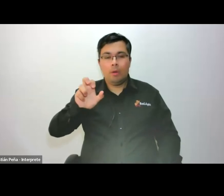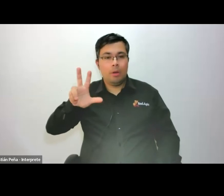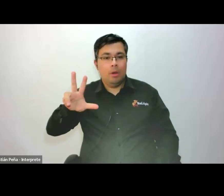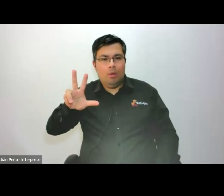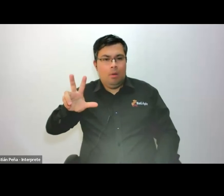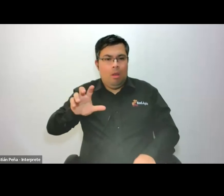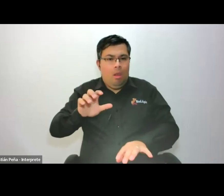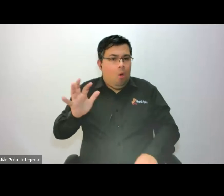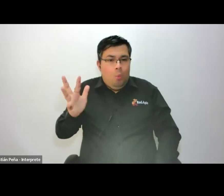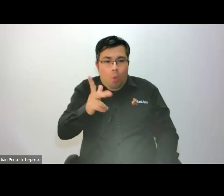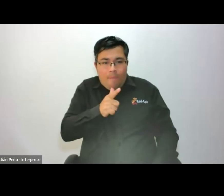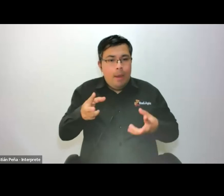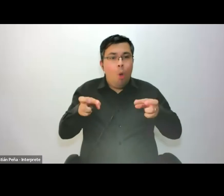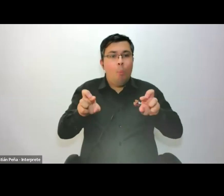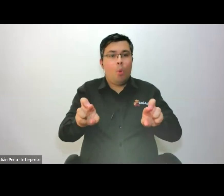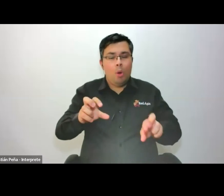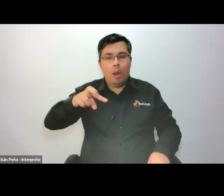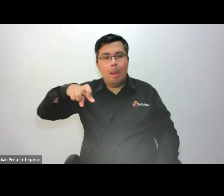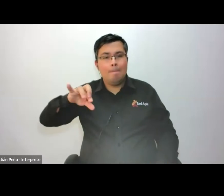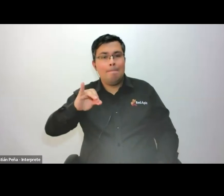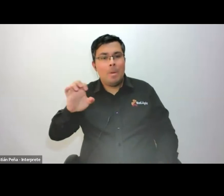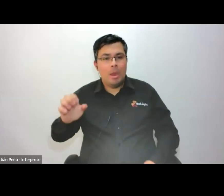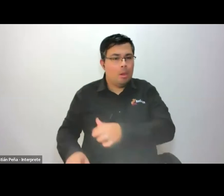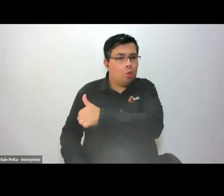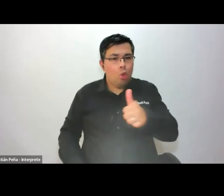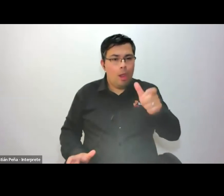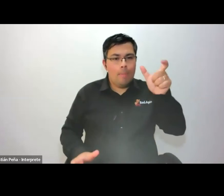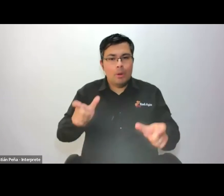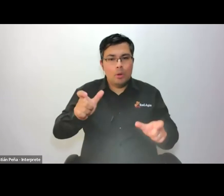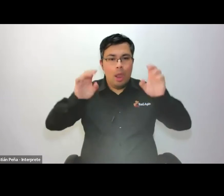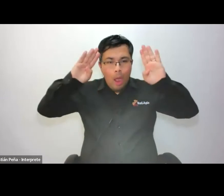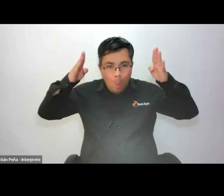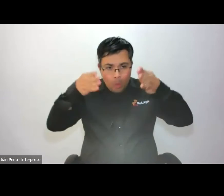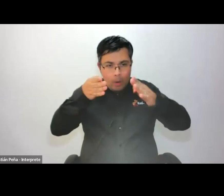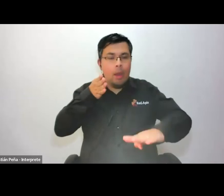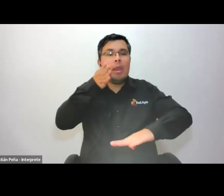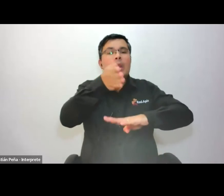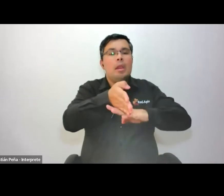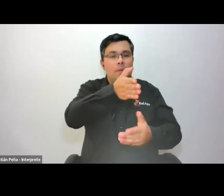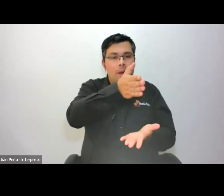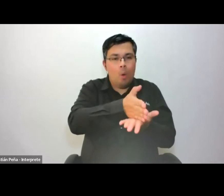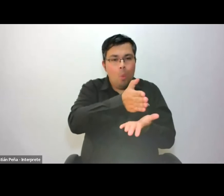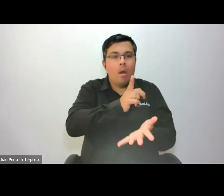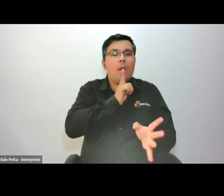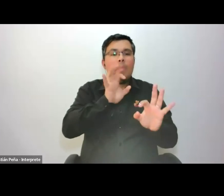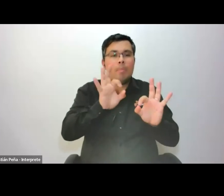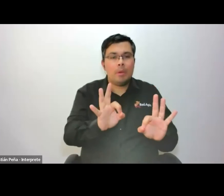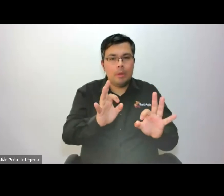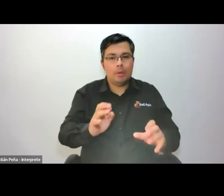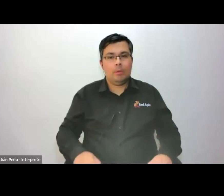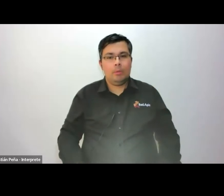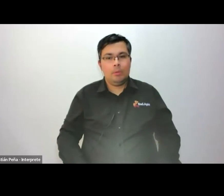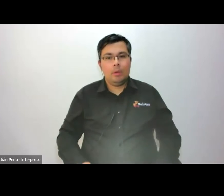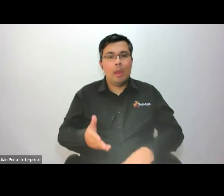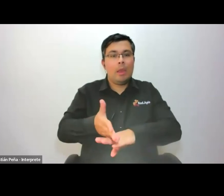Toda persona autista iba a escuela especial, a no ser que tuviera altas capacidades y no fuera diagnosticado. Pero era